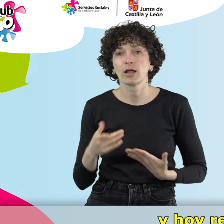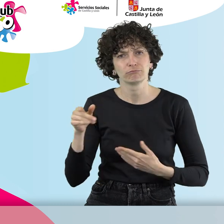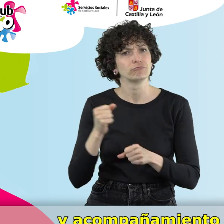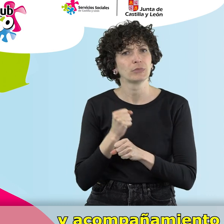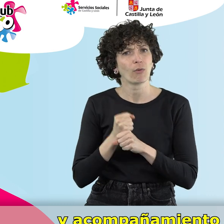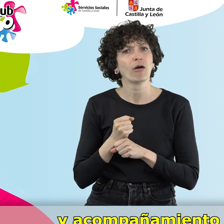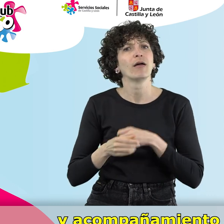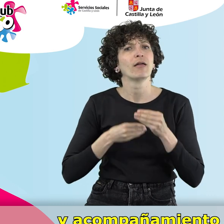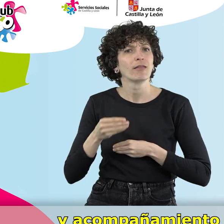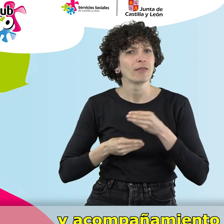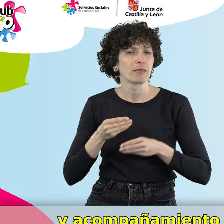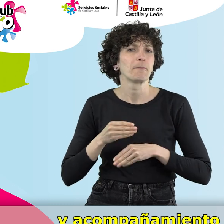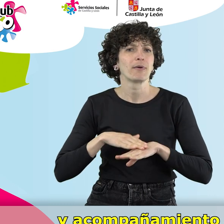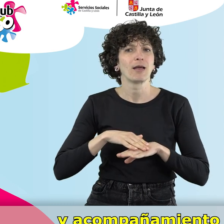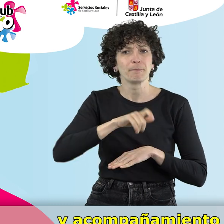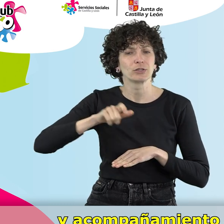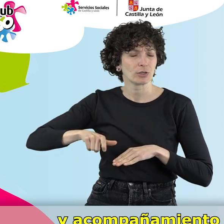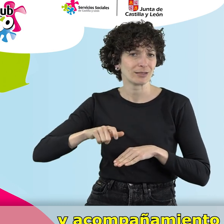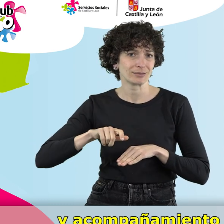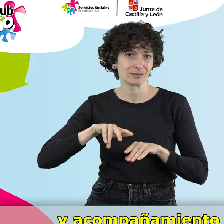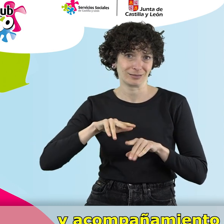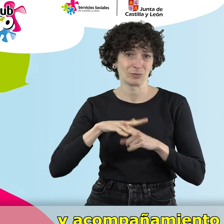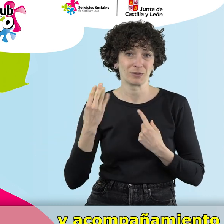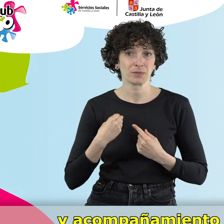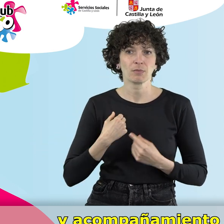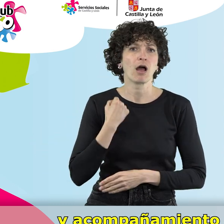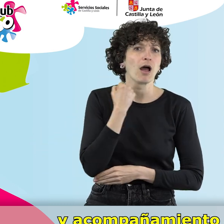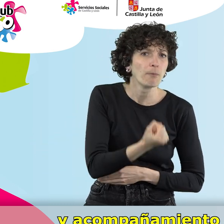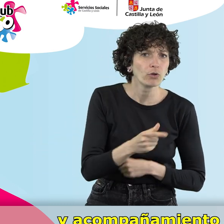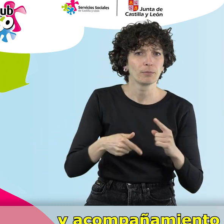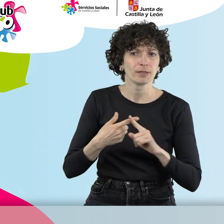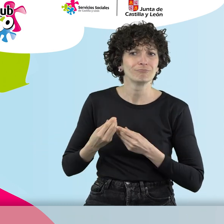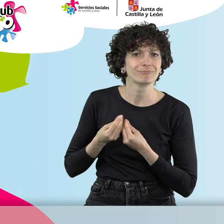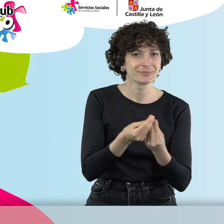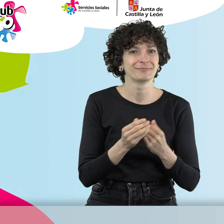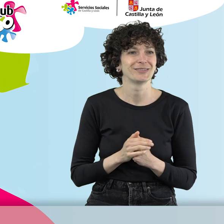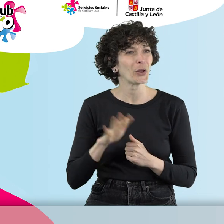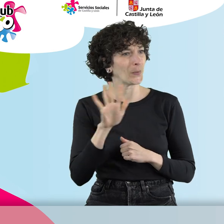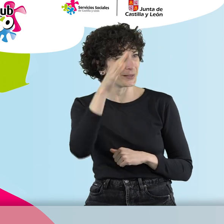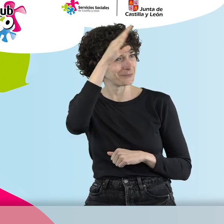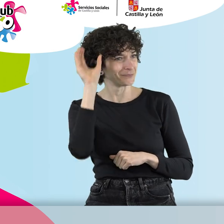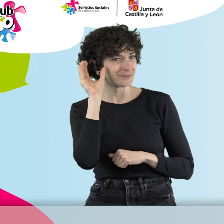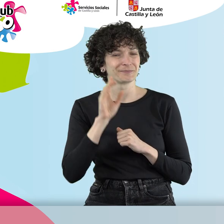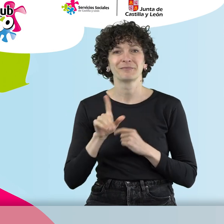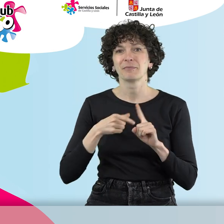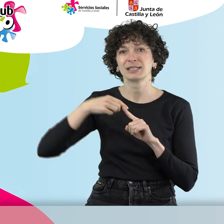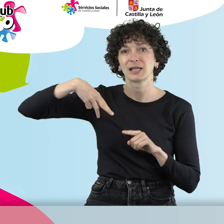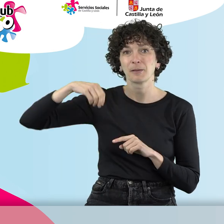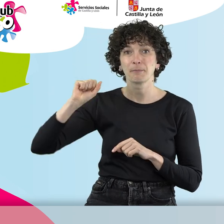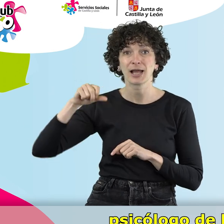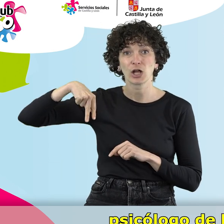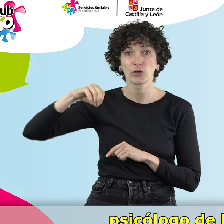de apoyo y acompañamiento a otras personas que se encuentran en esta situación. Hola, Concha. Y Manolo